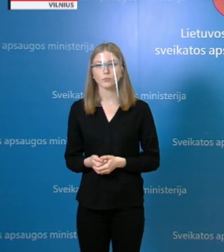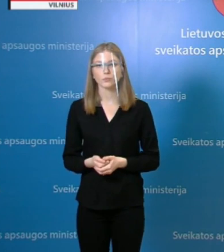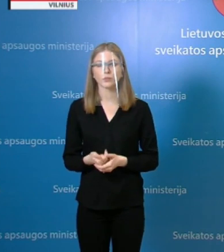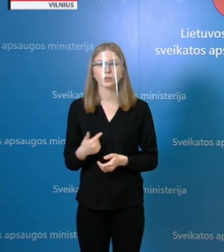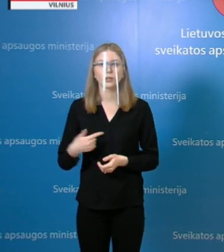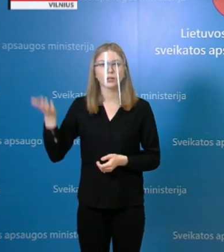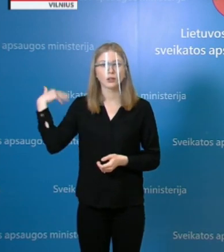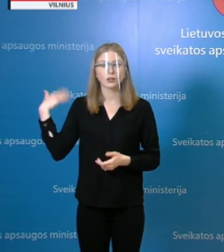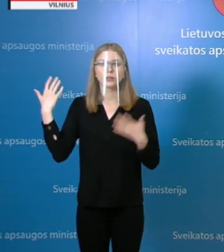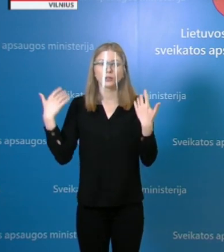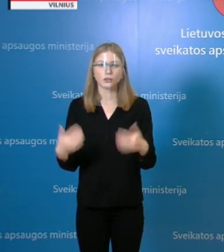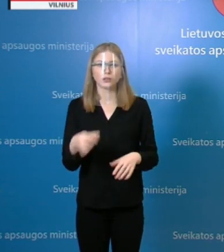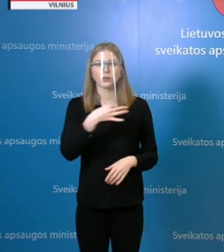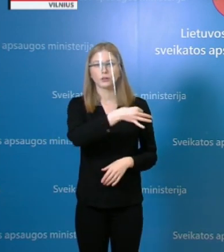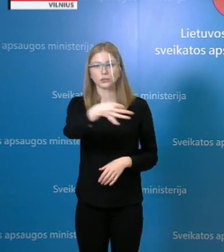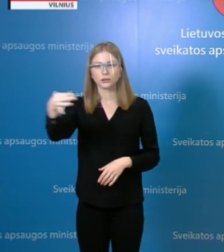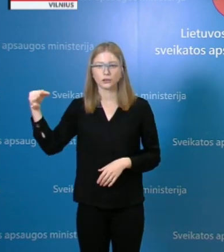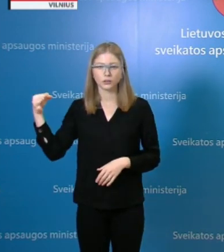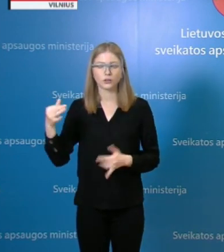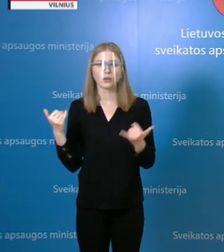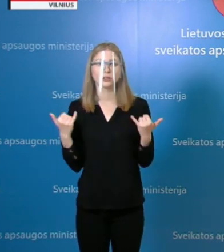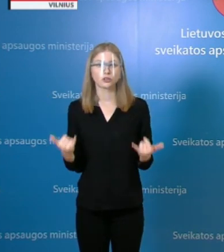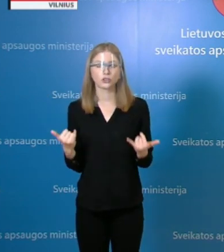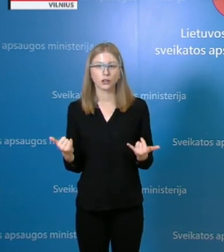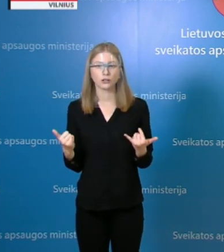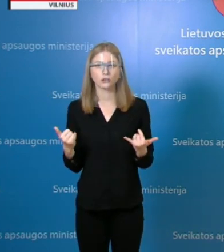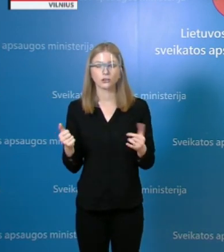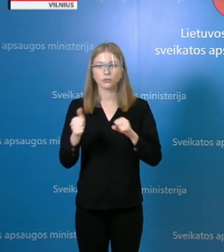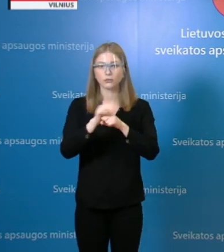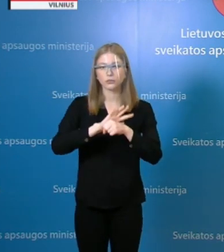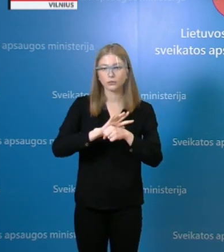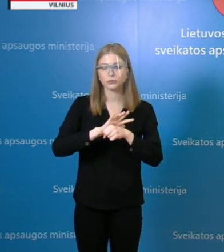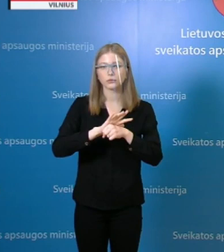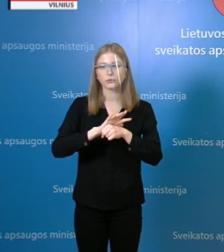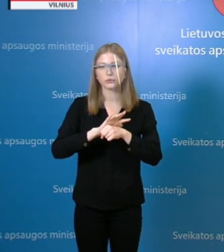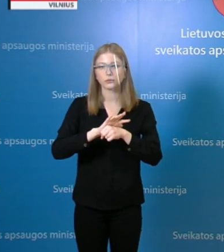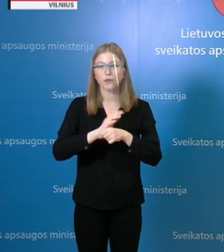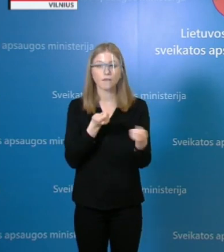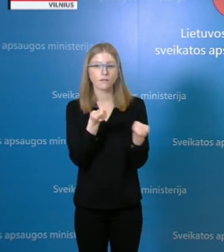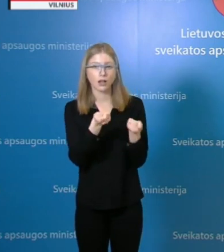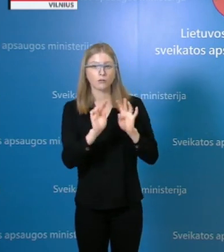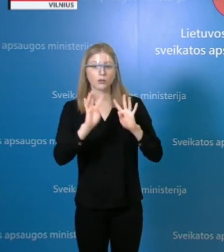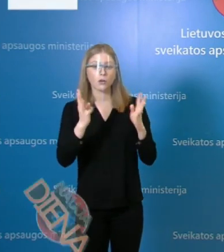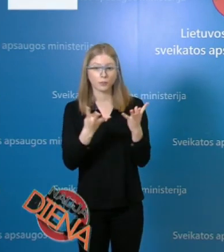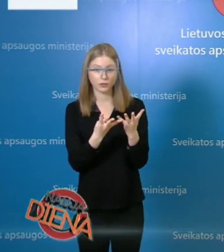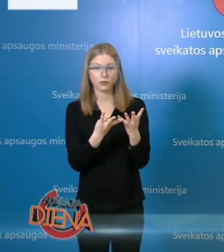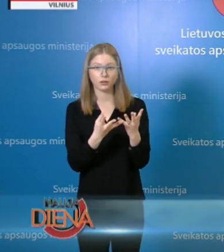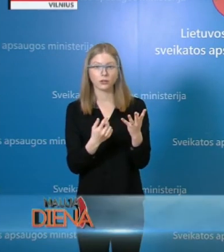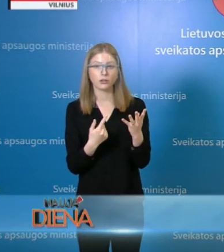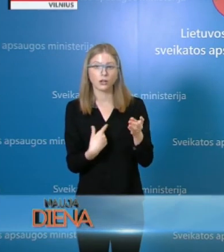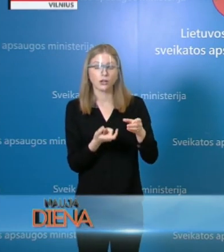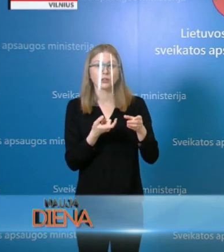minėjau, pristatydamas naujienas, šiandien COVID-19 valdymo komitete tos priemonės buvo aptarinėjamos, tai